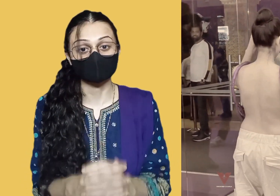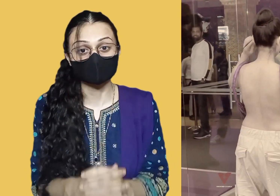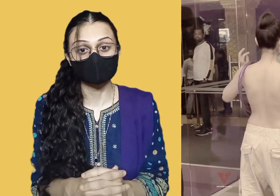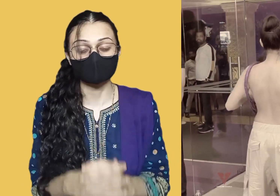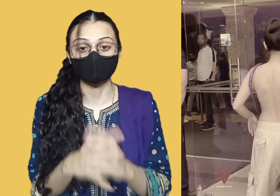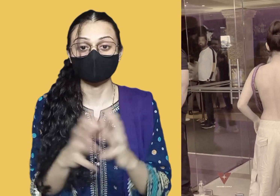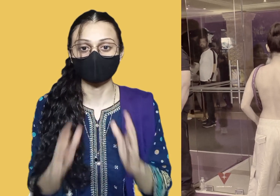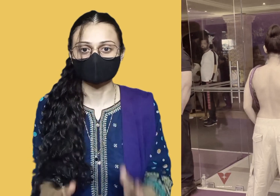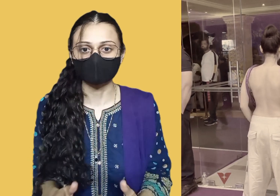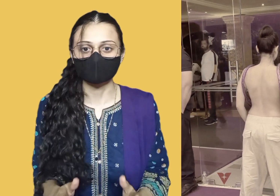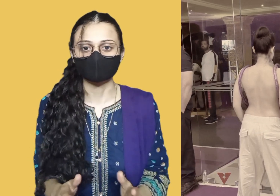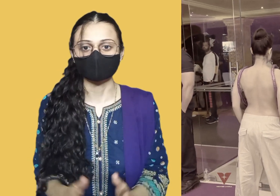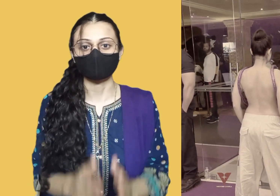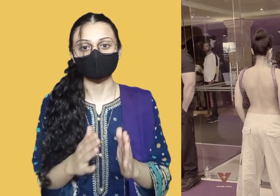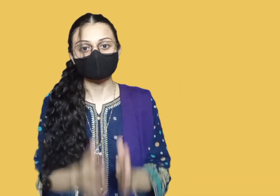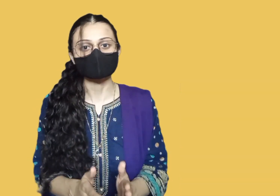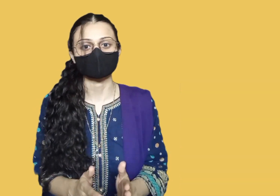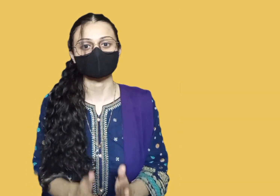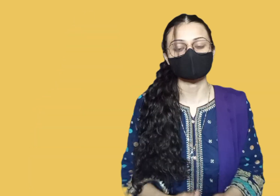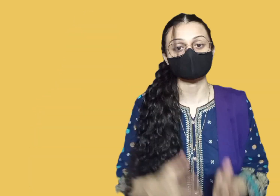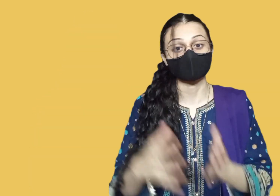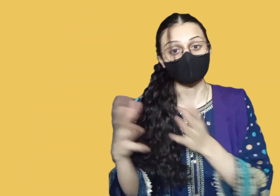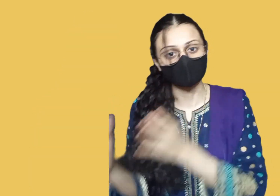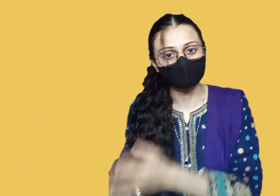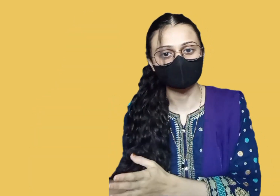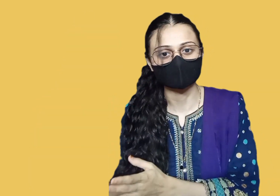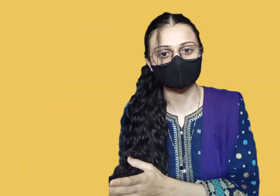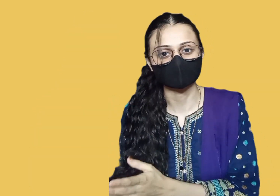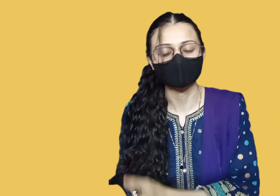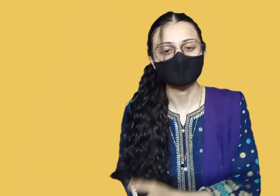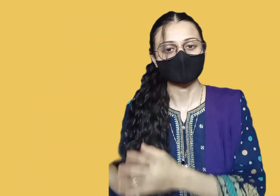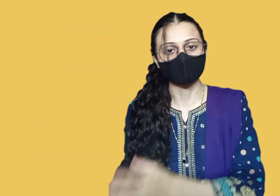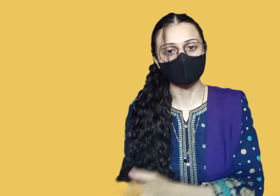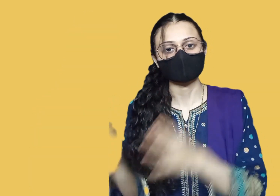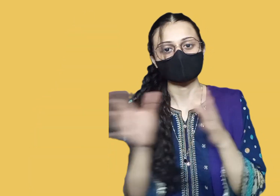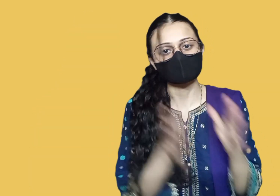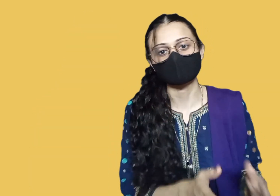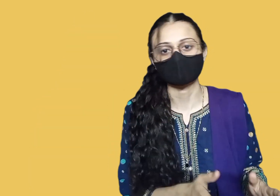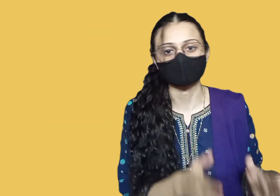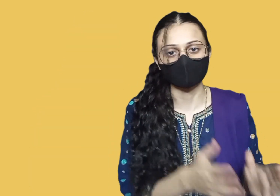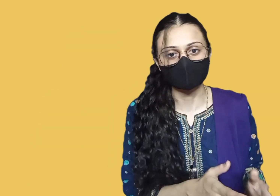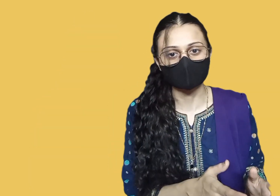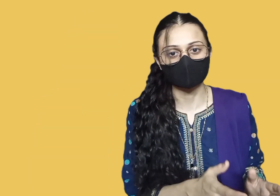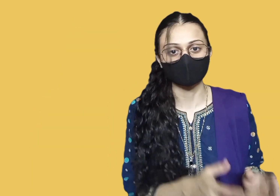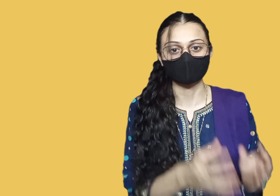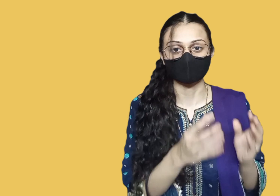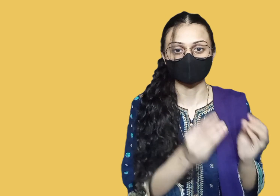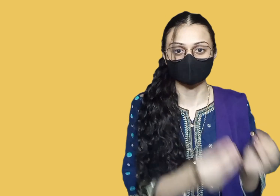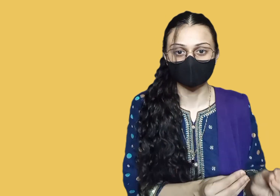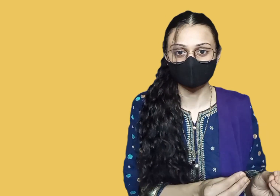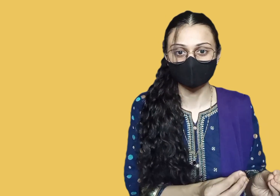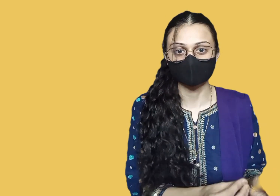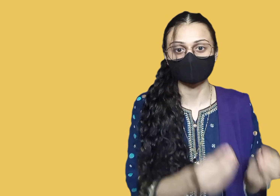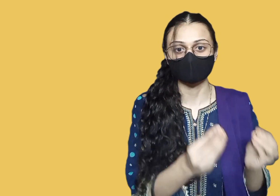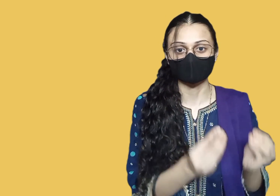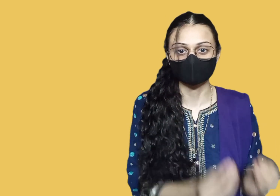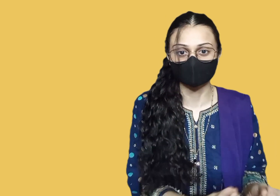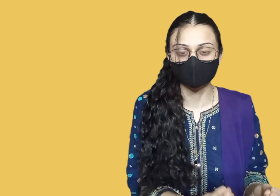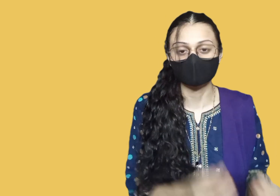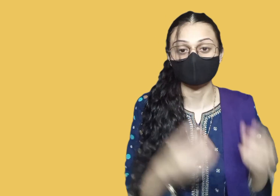सेलिब्रिटीज़ को जो है वो पता होता है और वही सेलिब्रिटीज़ उन्हें अमाउंट पे करते हैं कि आपने इस जगह पर पहुँच कर जो है वो हमारी वीडियो बनानी है और हमारी वीडियो को